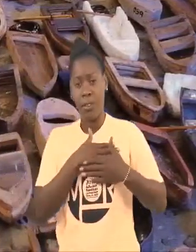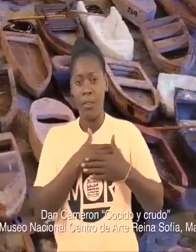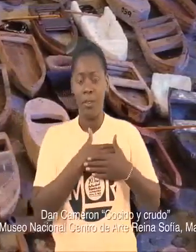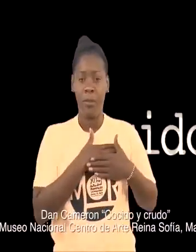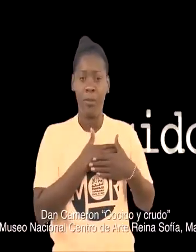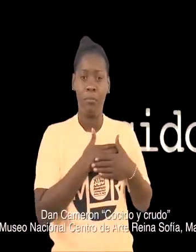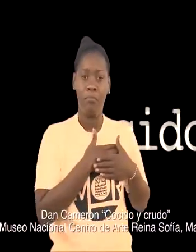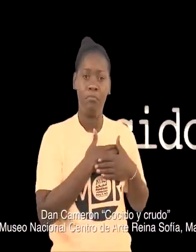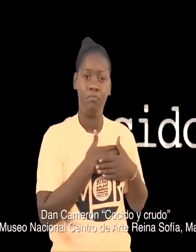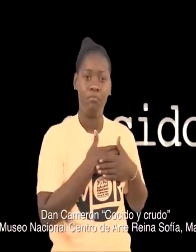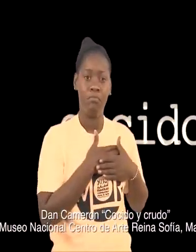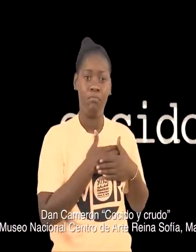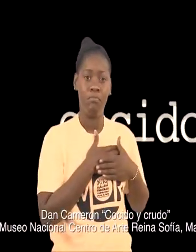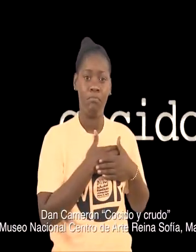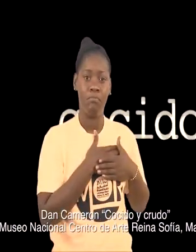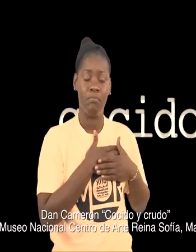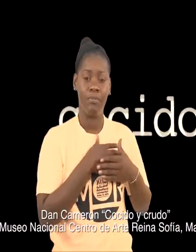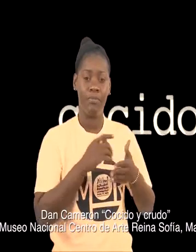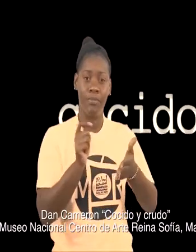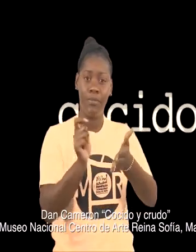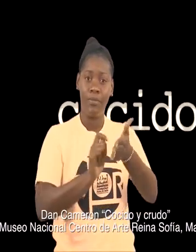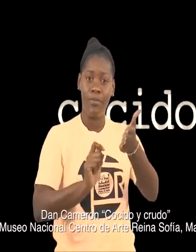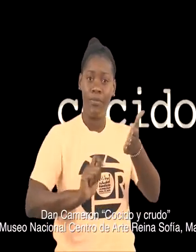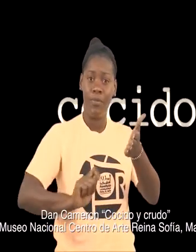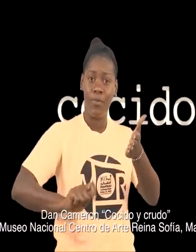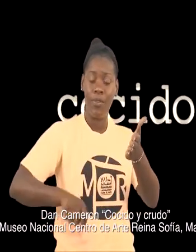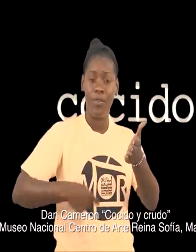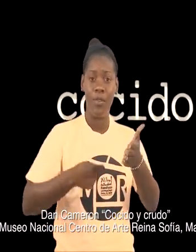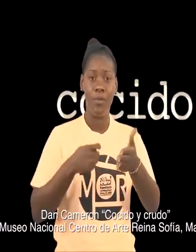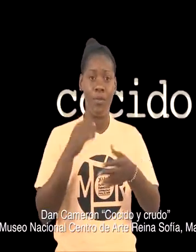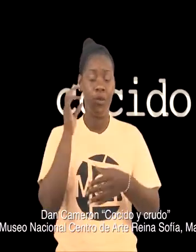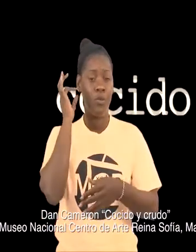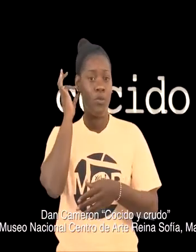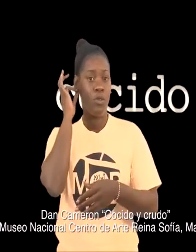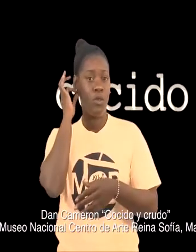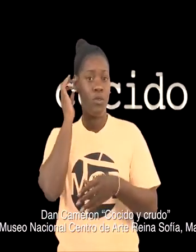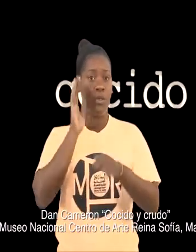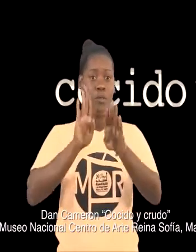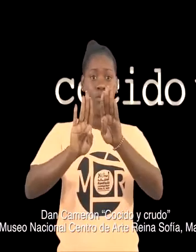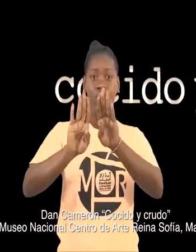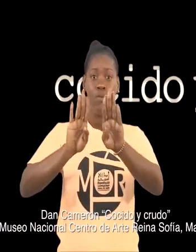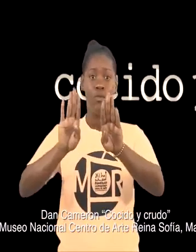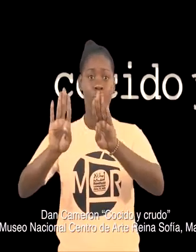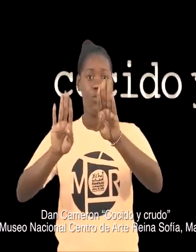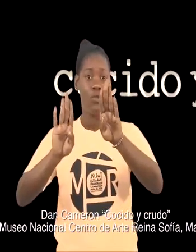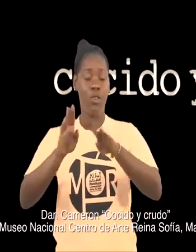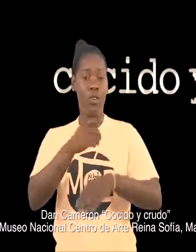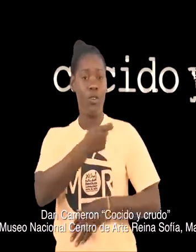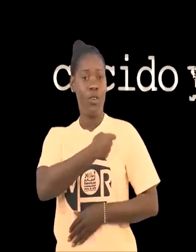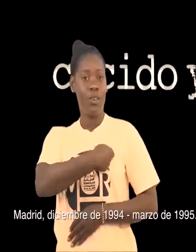Dan Cameron, Cocido y Crudo, Museo Nacional Centro de Arte Reina Sofía, Madrid,